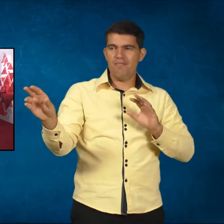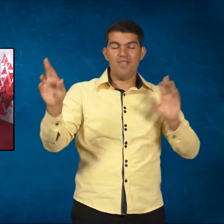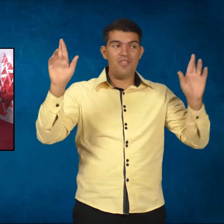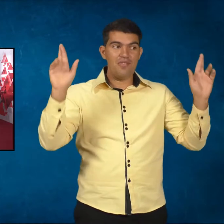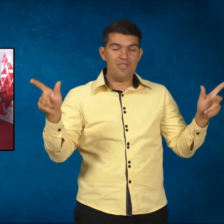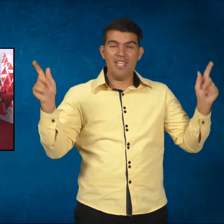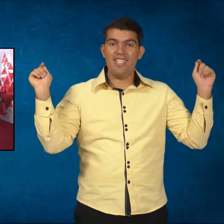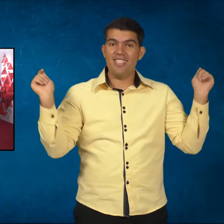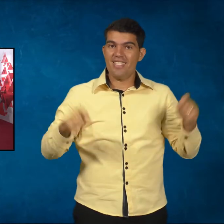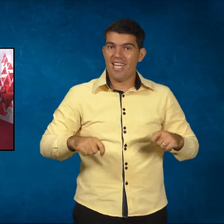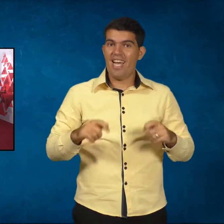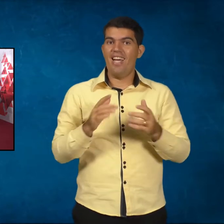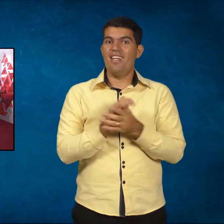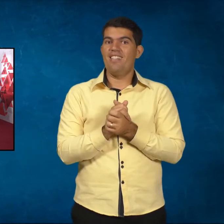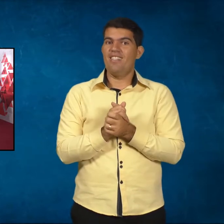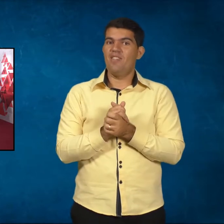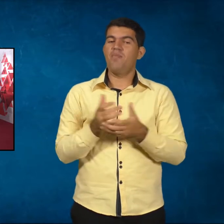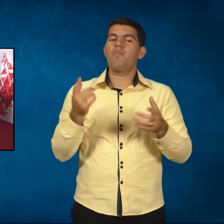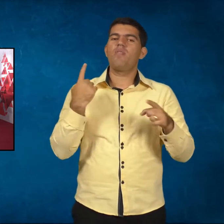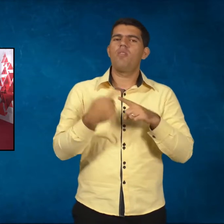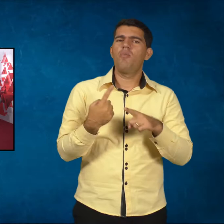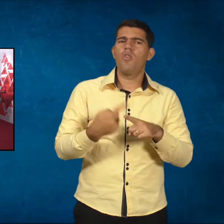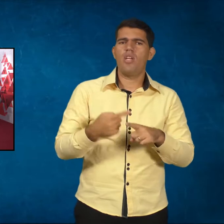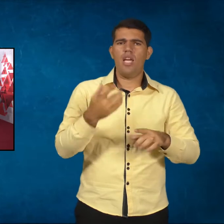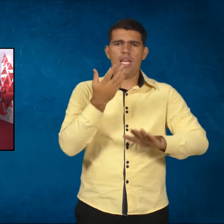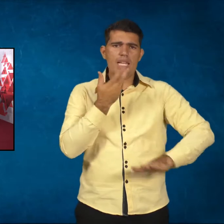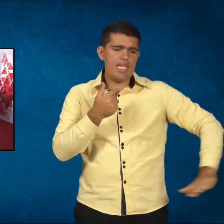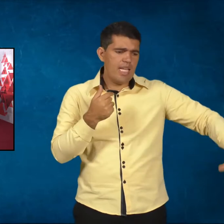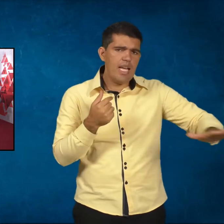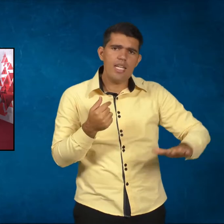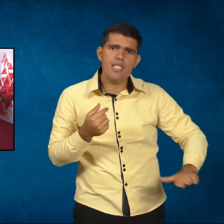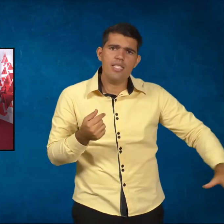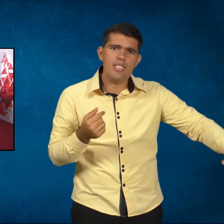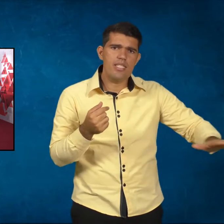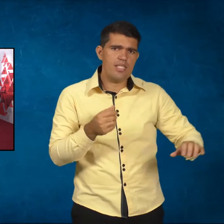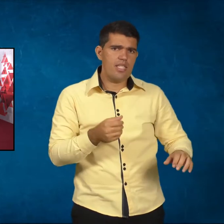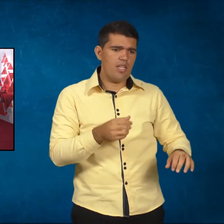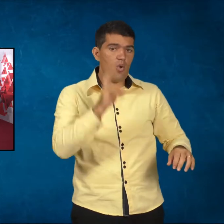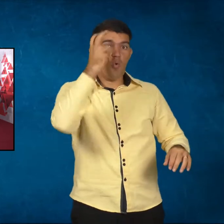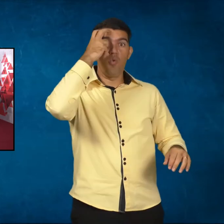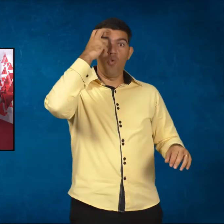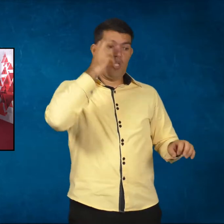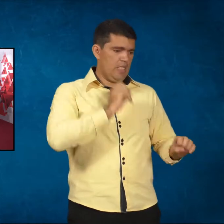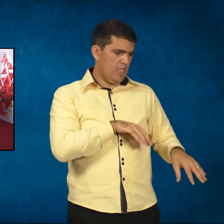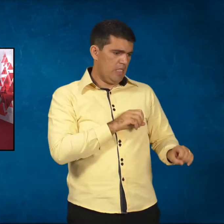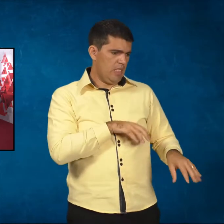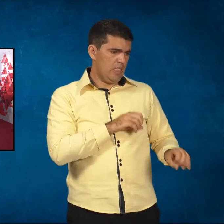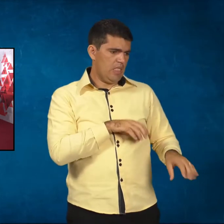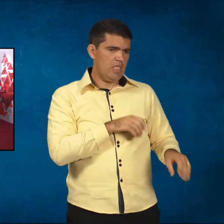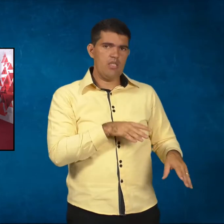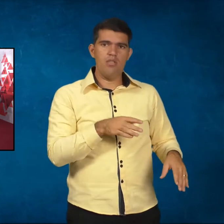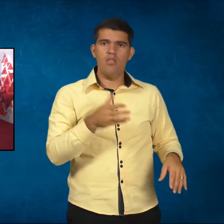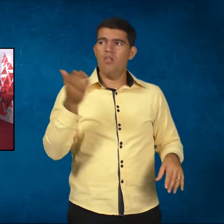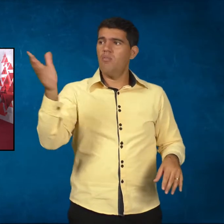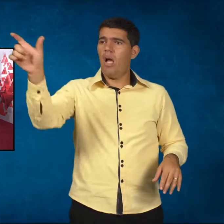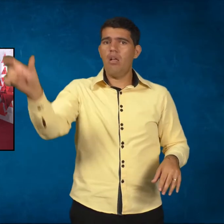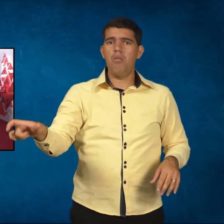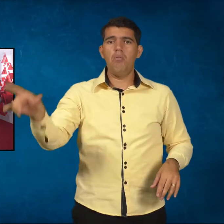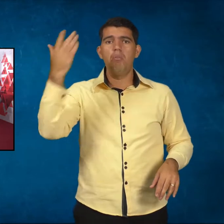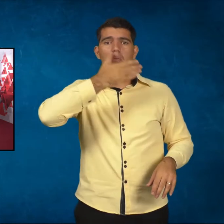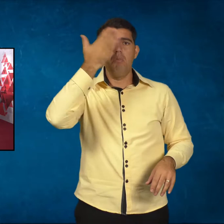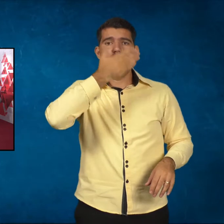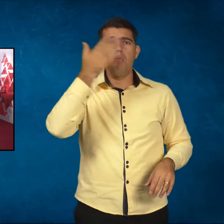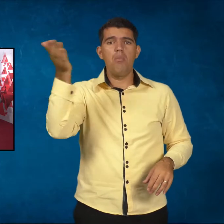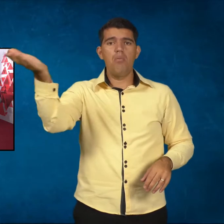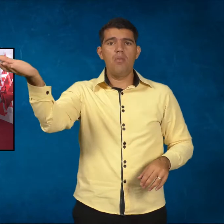trabalhar e a cultura de na educação formal para trabalhar com criança ele é muito forte ainda e se o sujeito ela é invisibilizado na